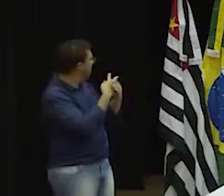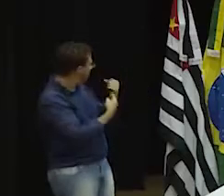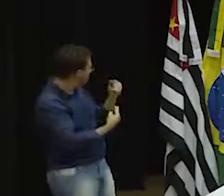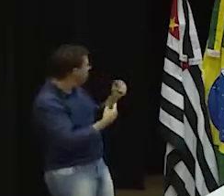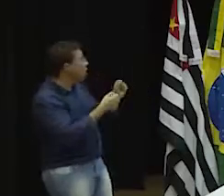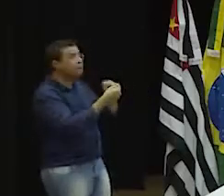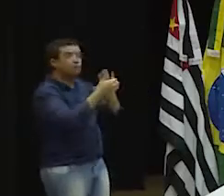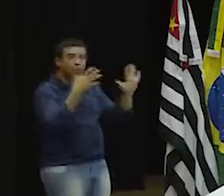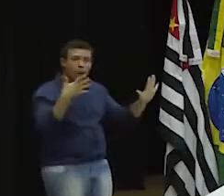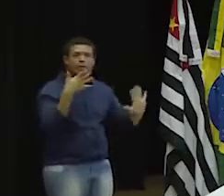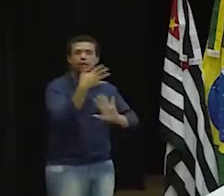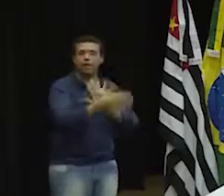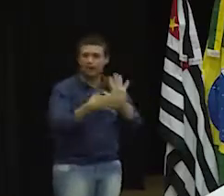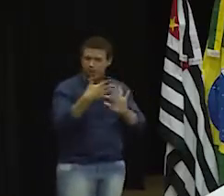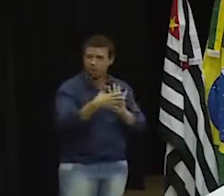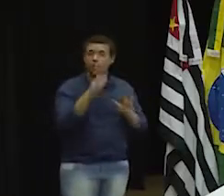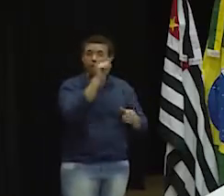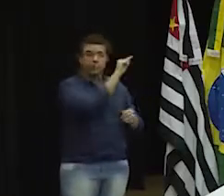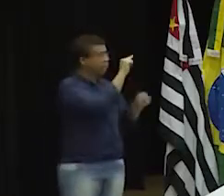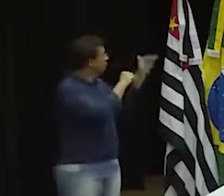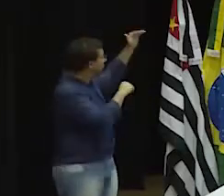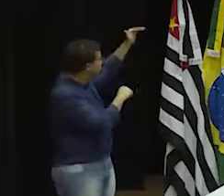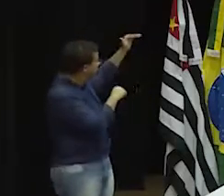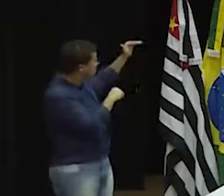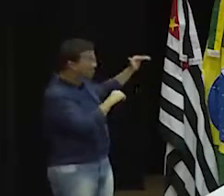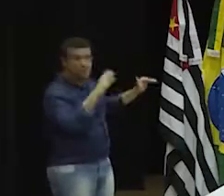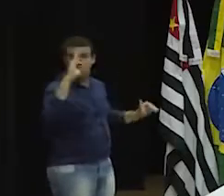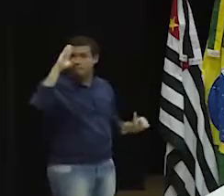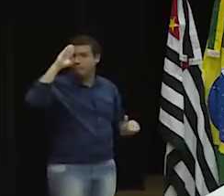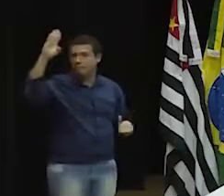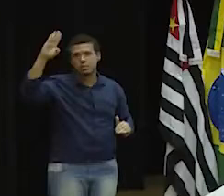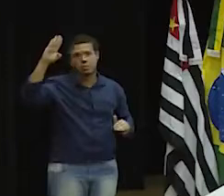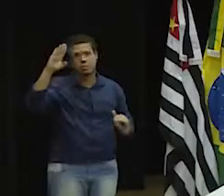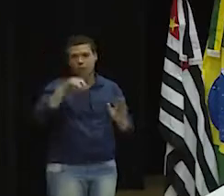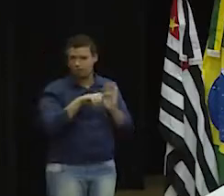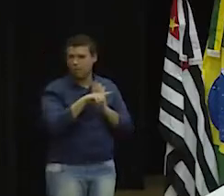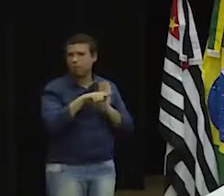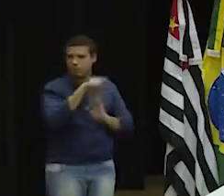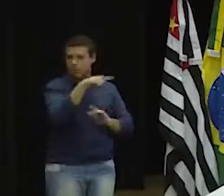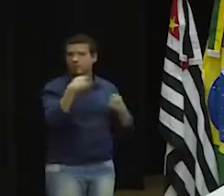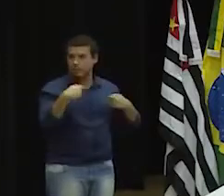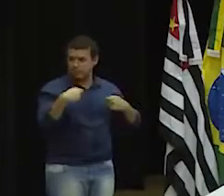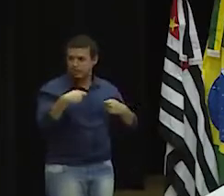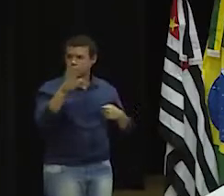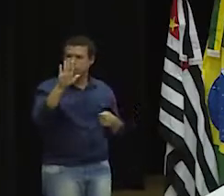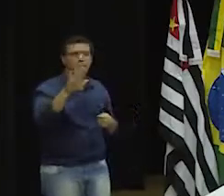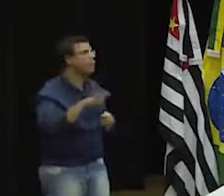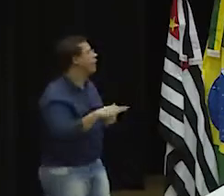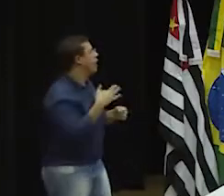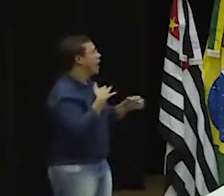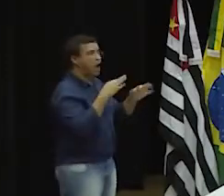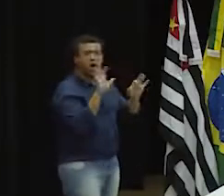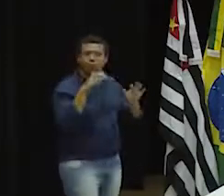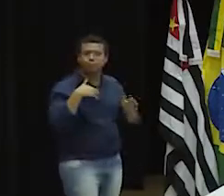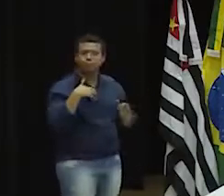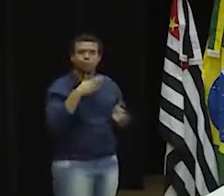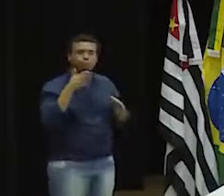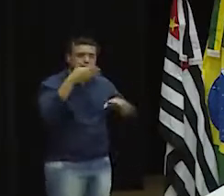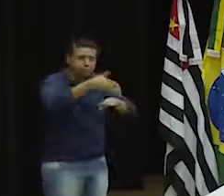Então, matriculados em escolas bilíngues com fluência em língua de sinais. Esse era o aspecto principal da pesquisa.